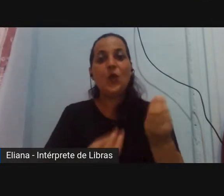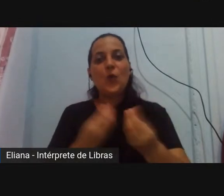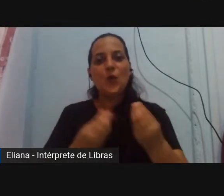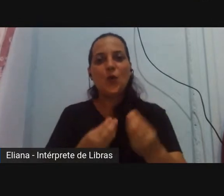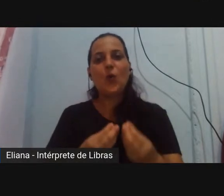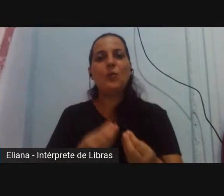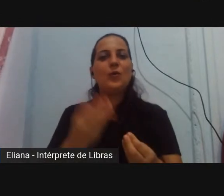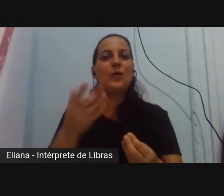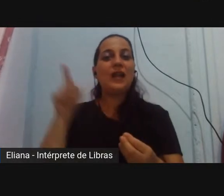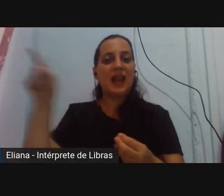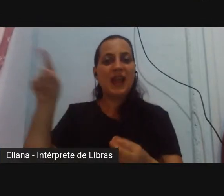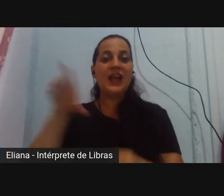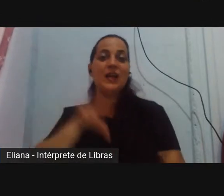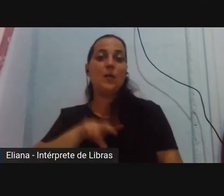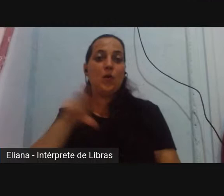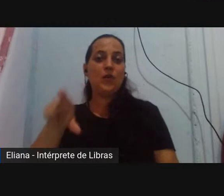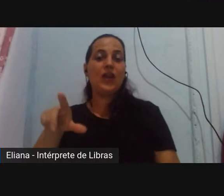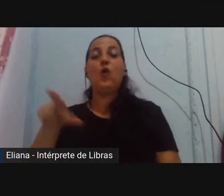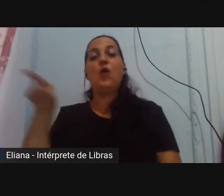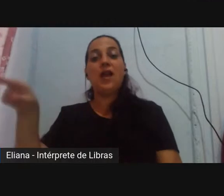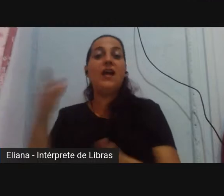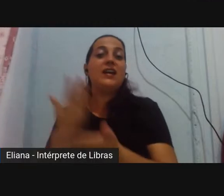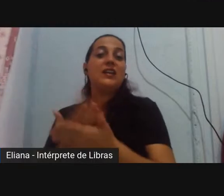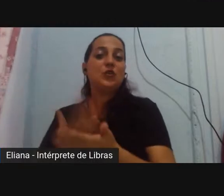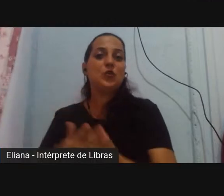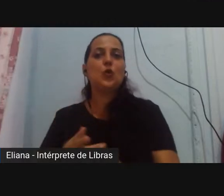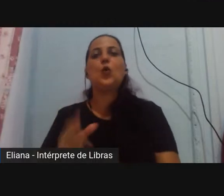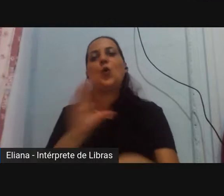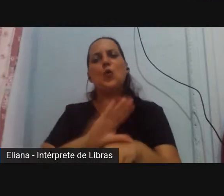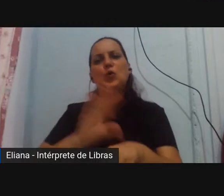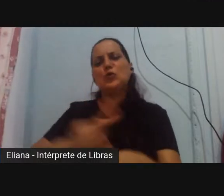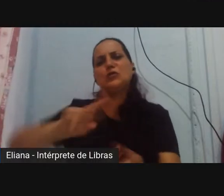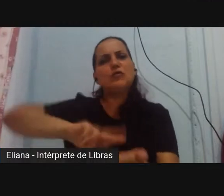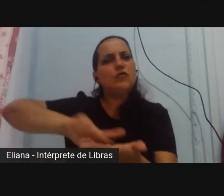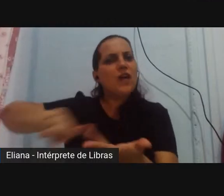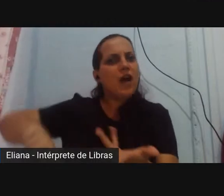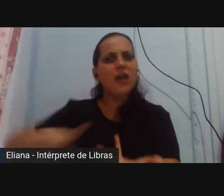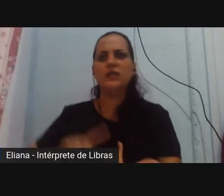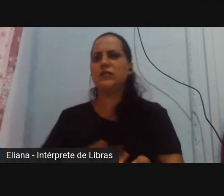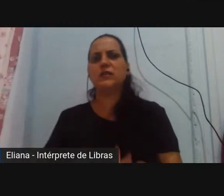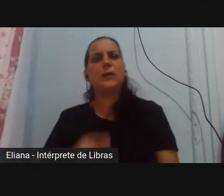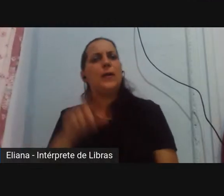Industrial de Lisboa. Ele tinha português, ele tinha francês, sociologia, filosofia,